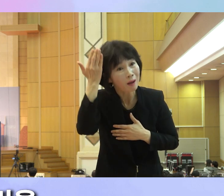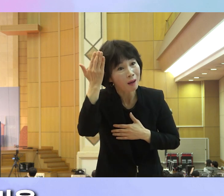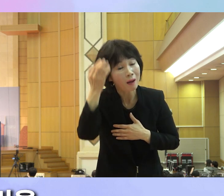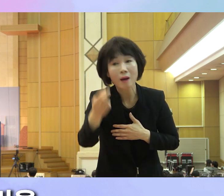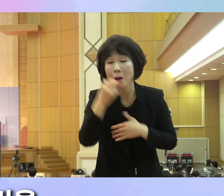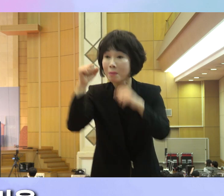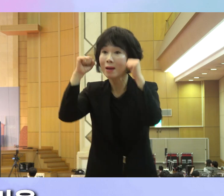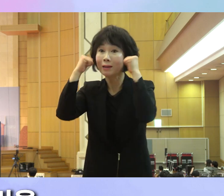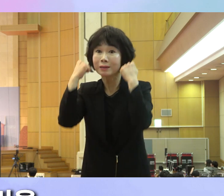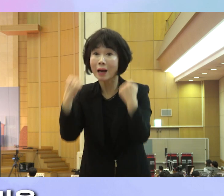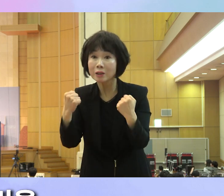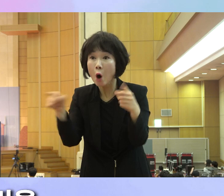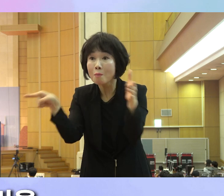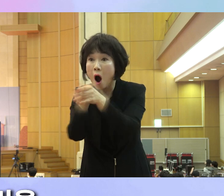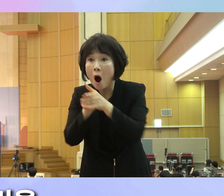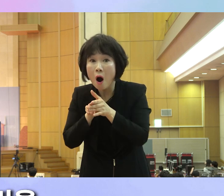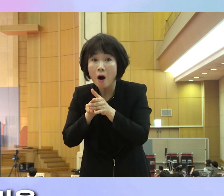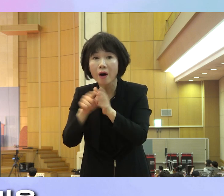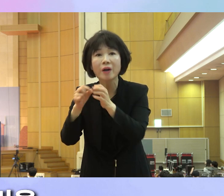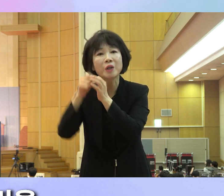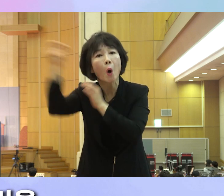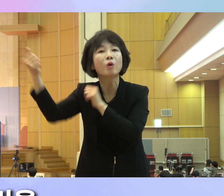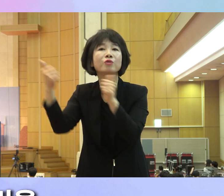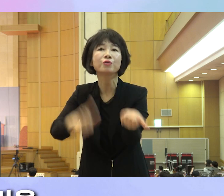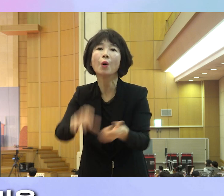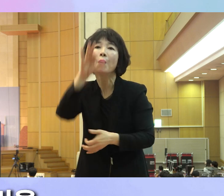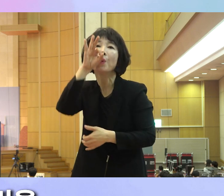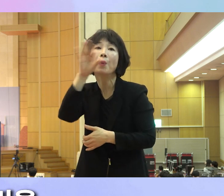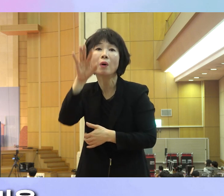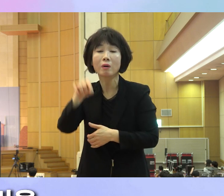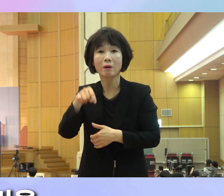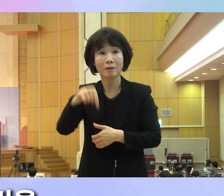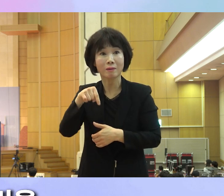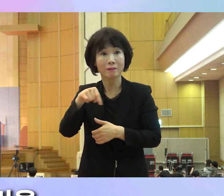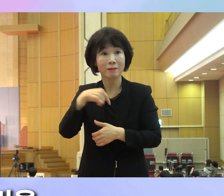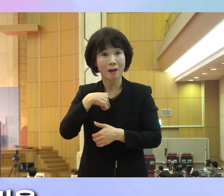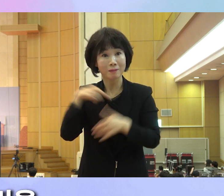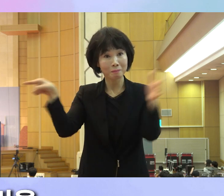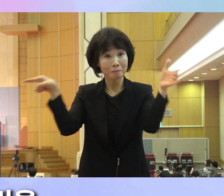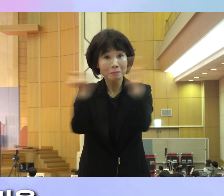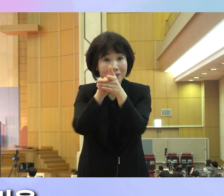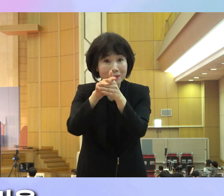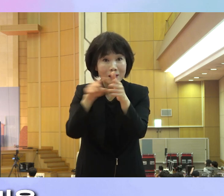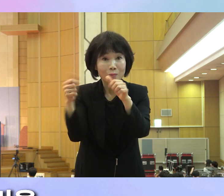살아서 믿는 자는 영원히 죽지 아니하리라. 내가 이것을 믿느냐?